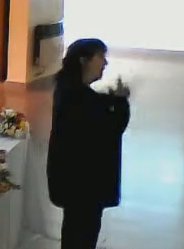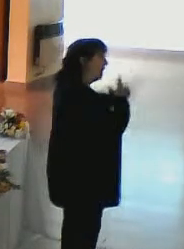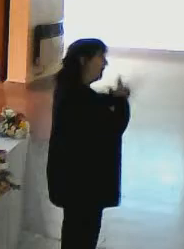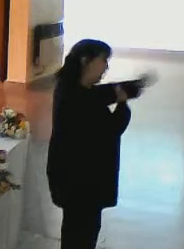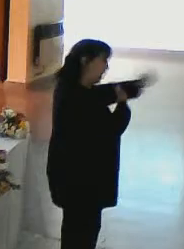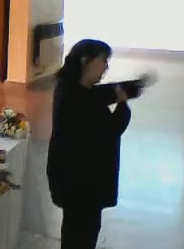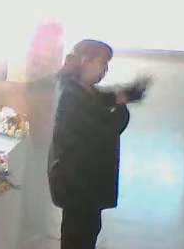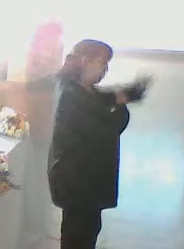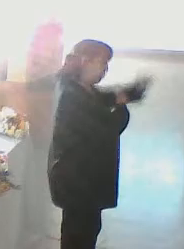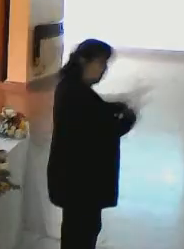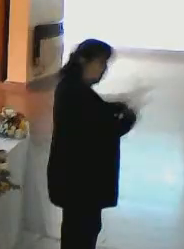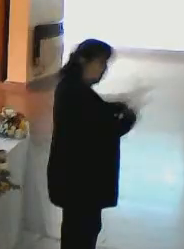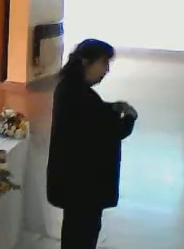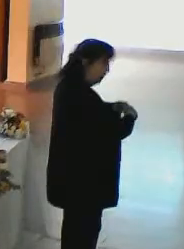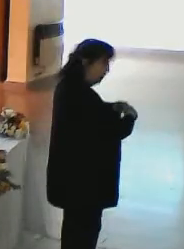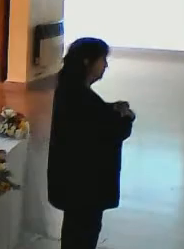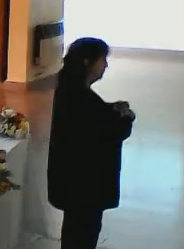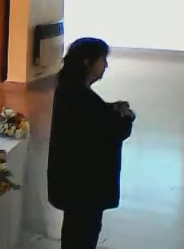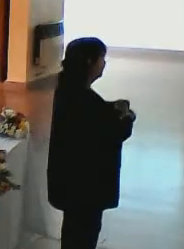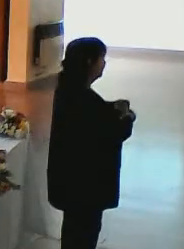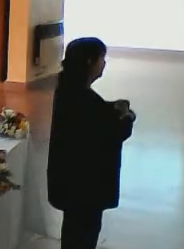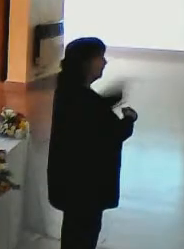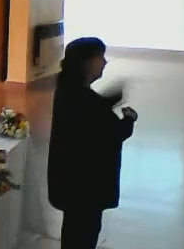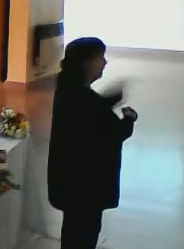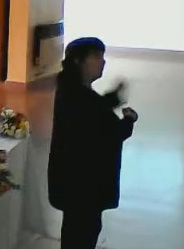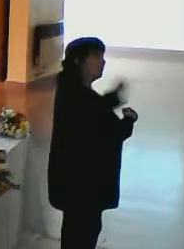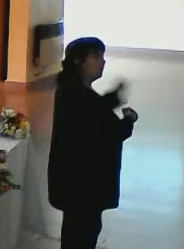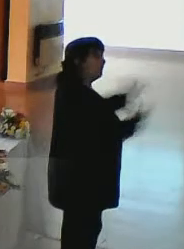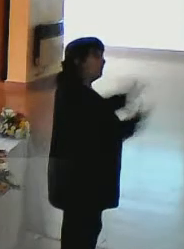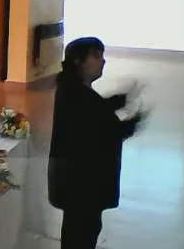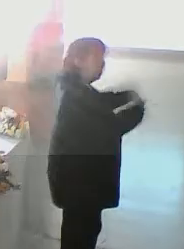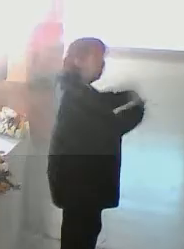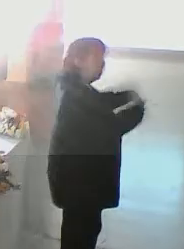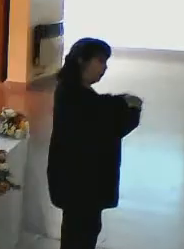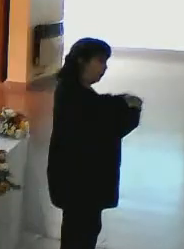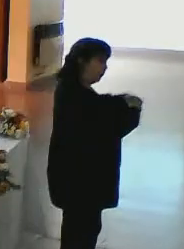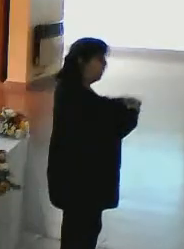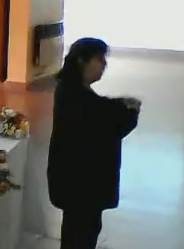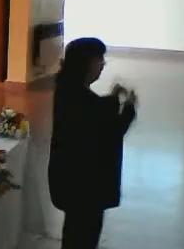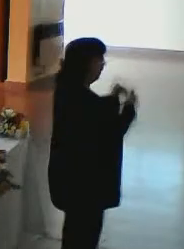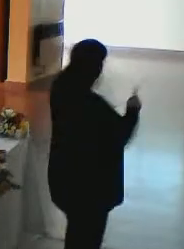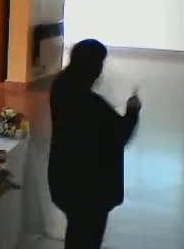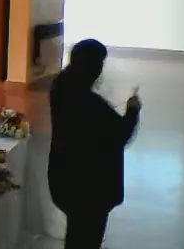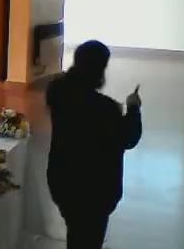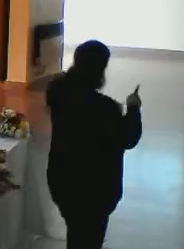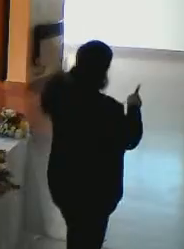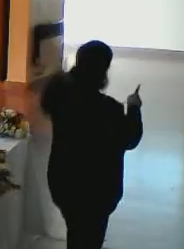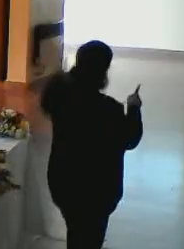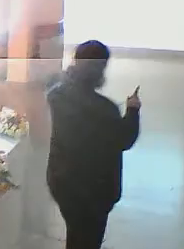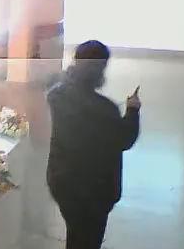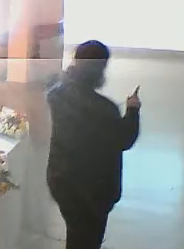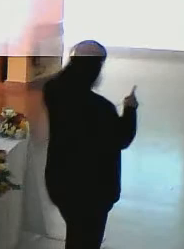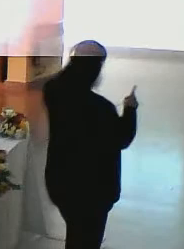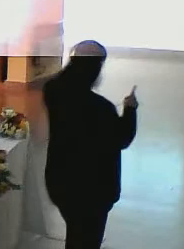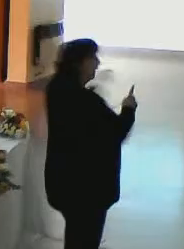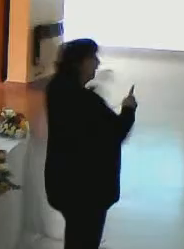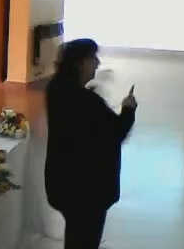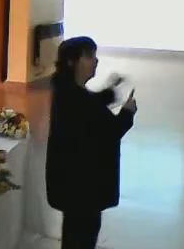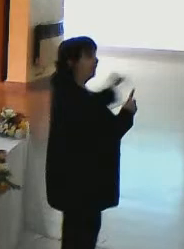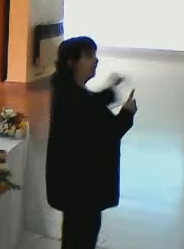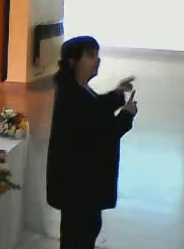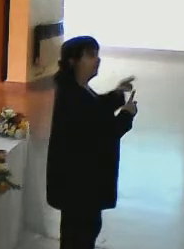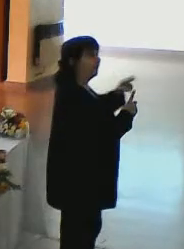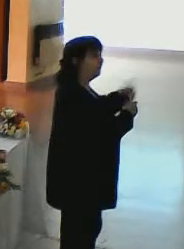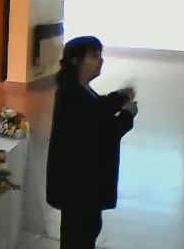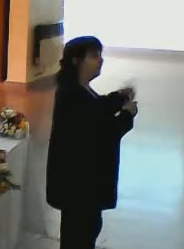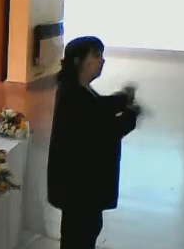donde esta premisa es la que nos incluye. Y generar una institución que promueva y sostenga